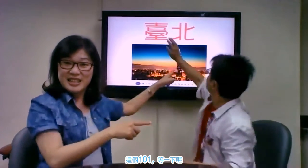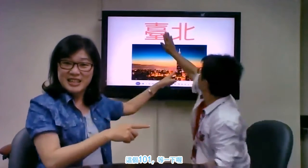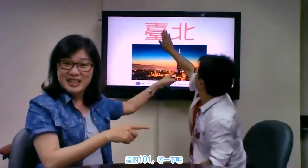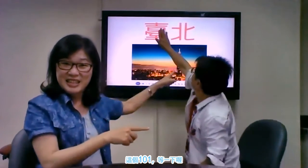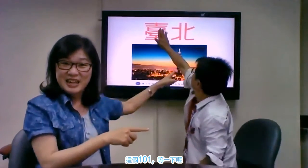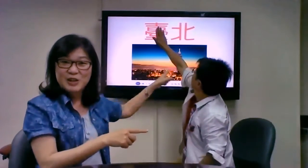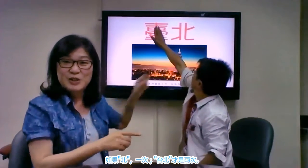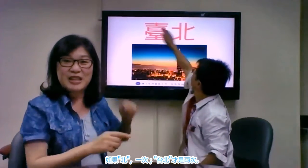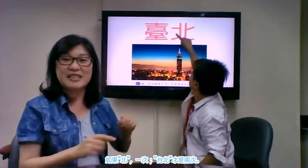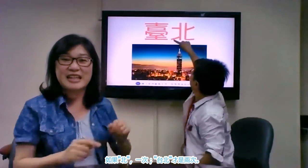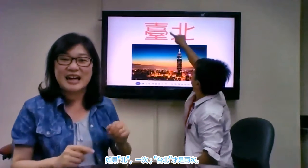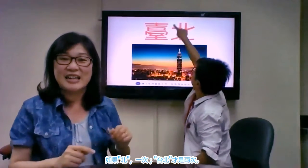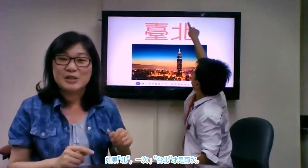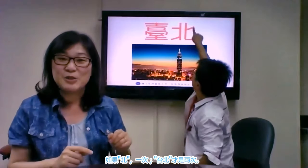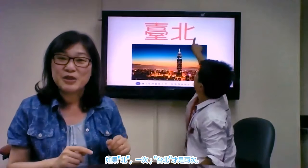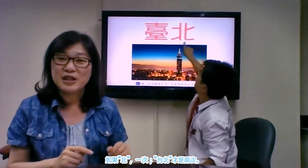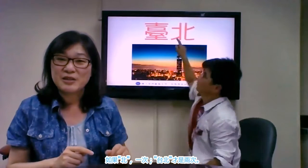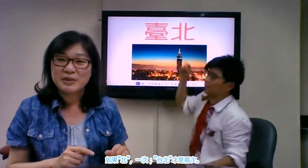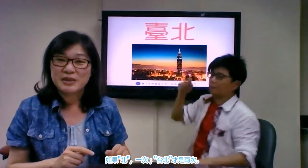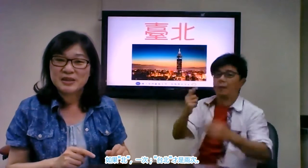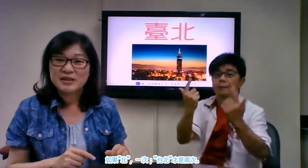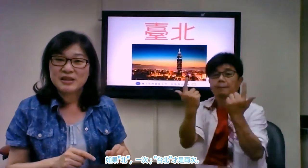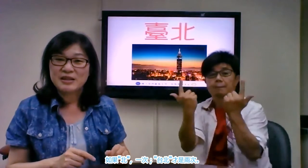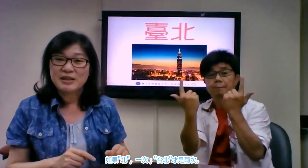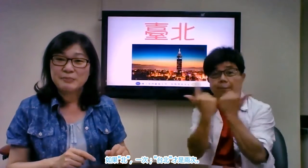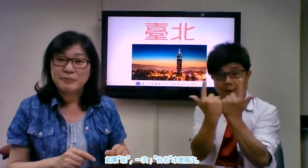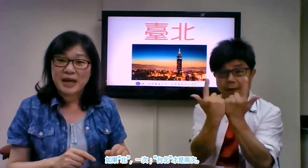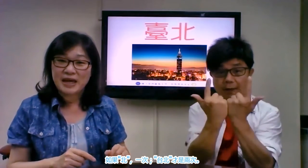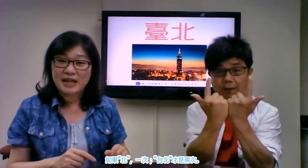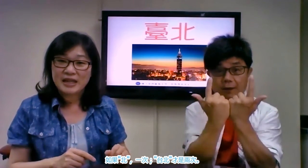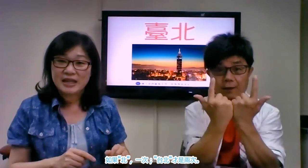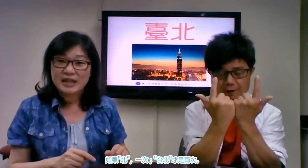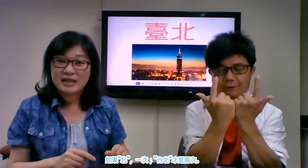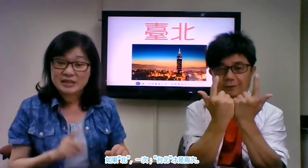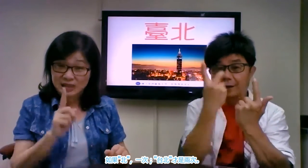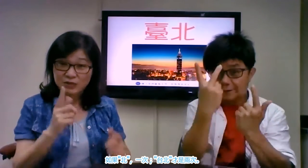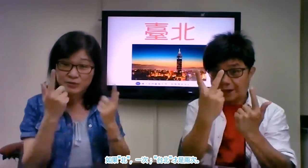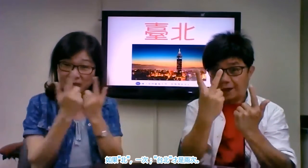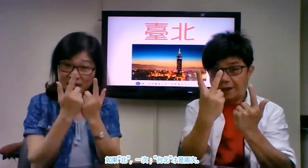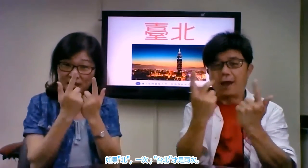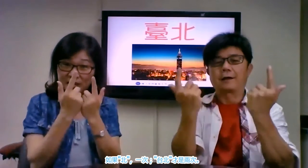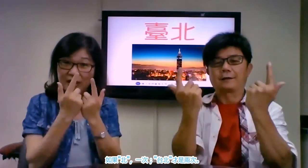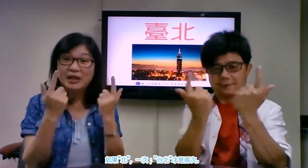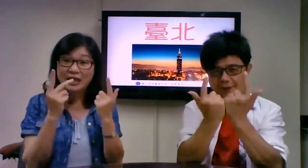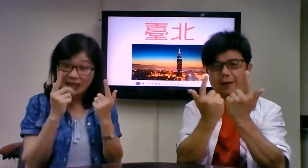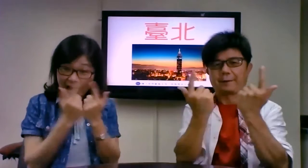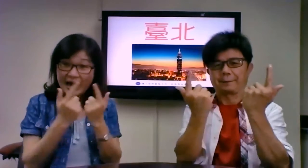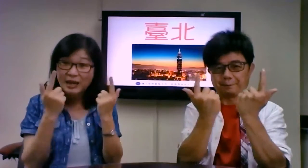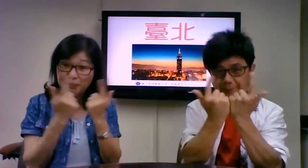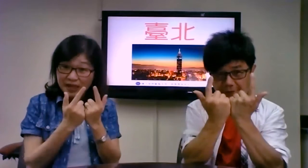101110110啊，等一下哈，如果北。只有一次，台北